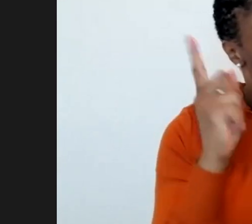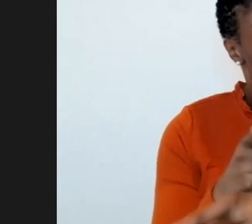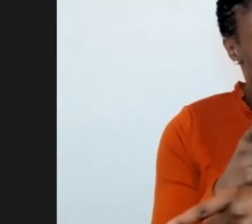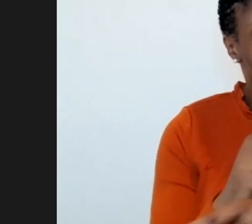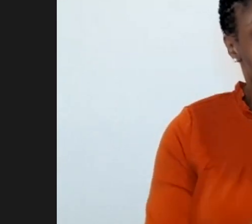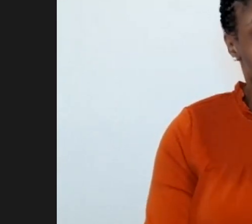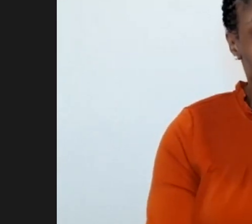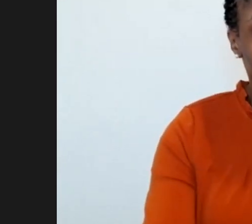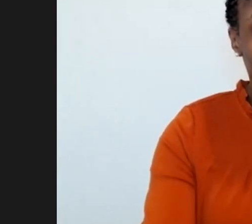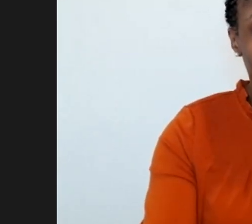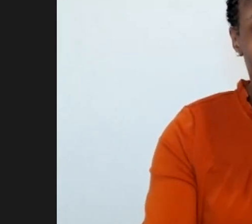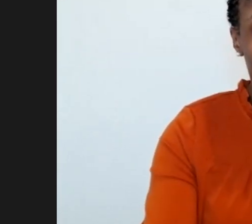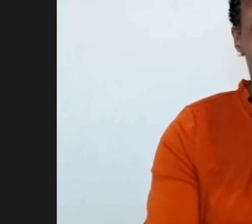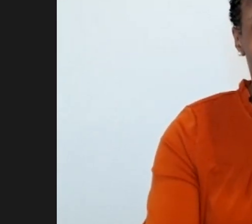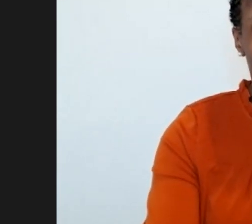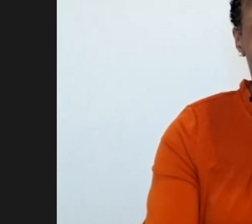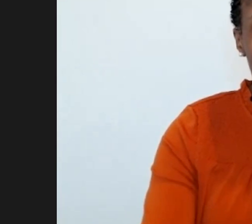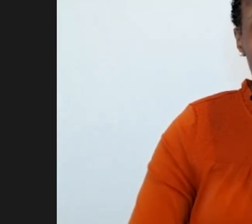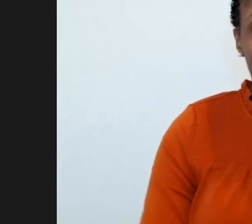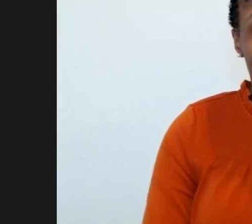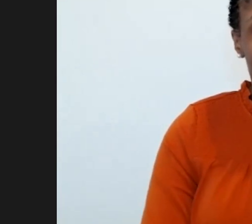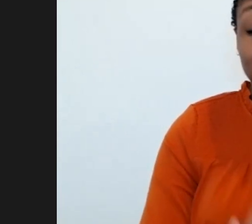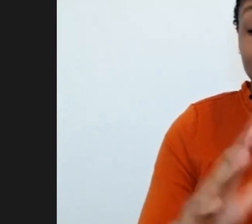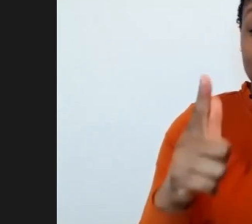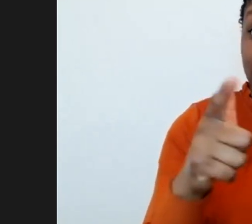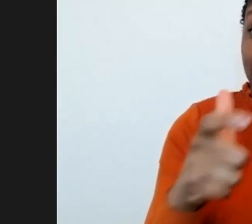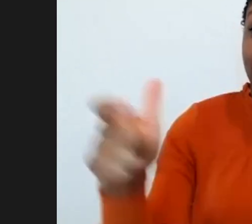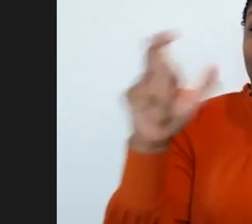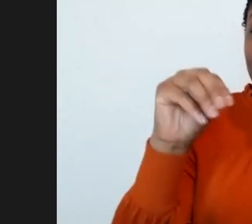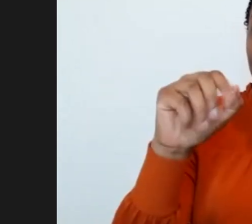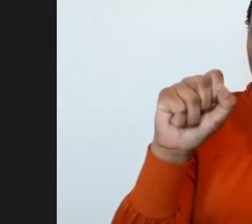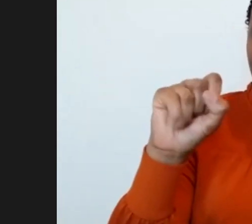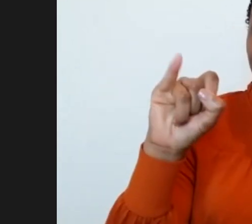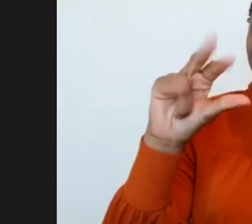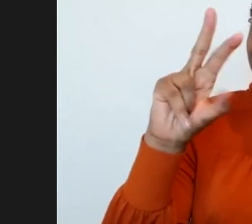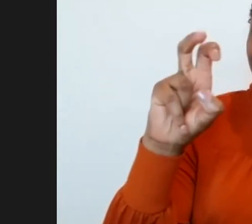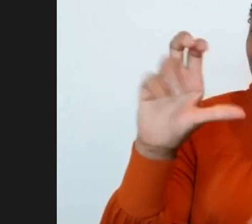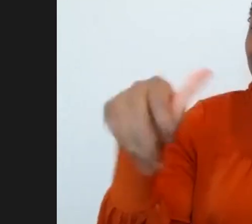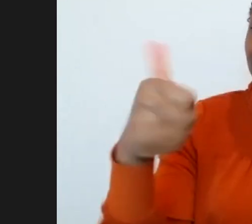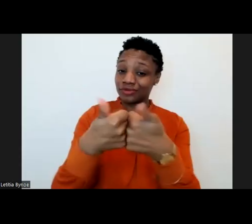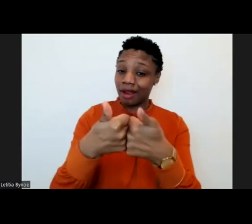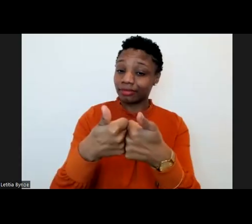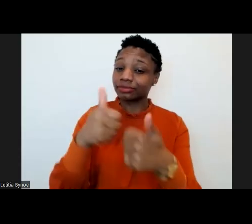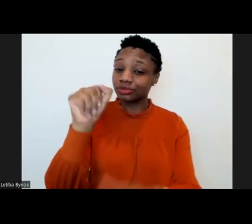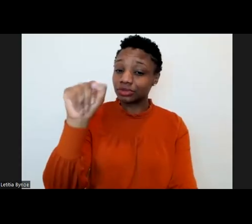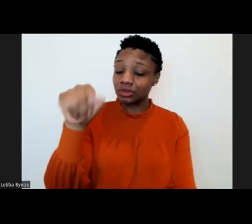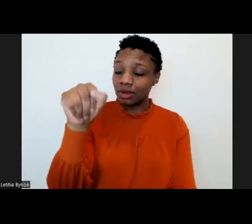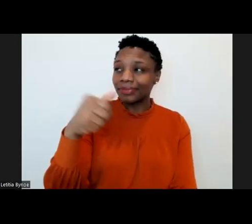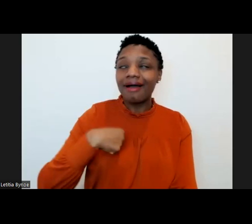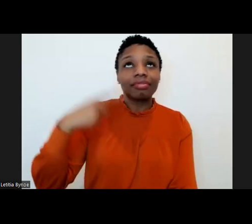creo que que usted lo hizo bien eh Bueno eh voy a decir que es un